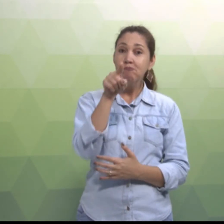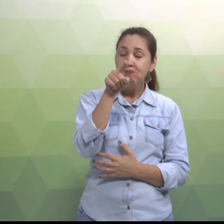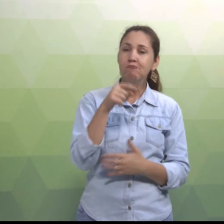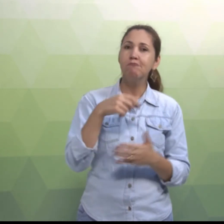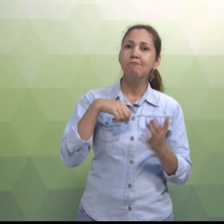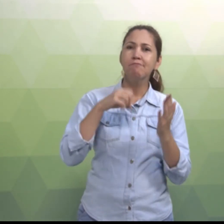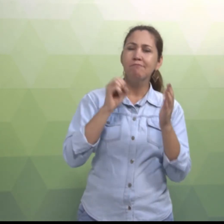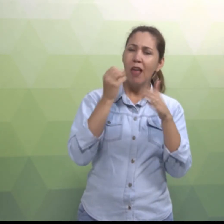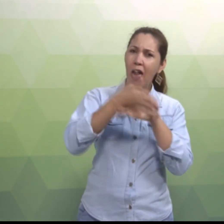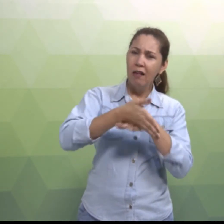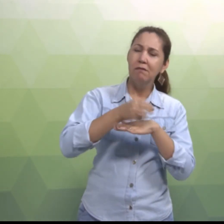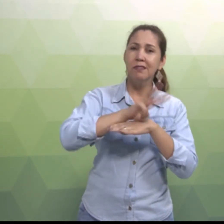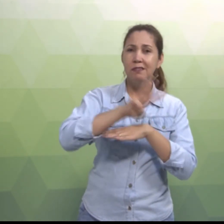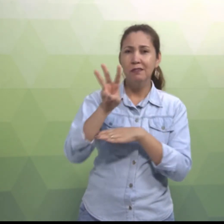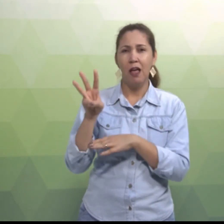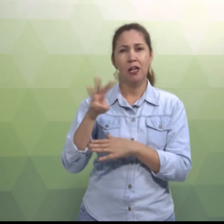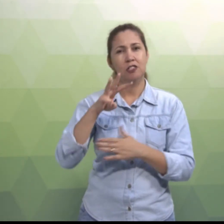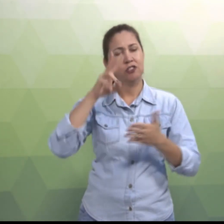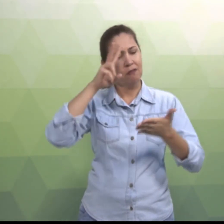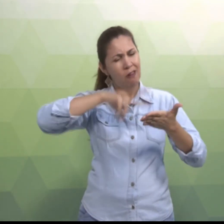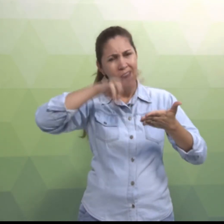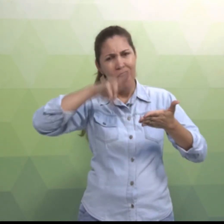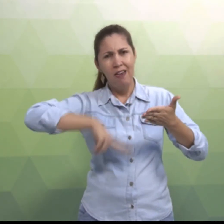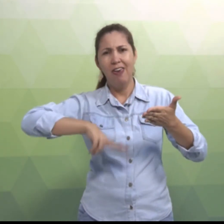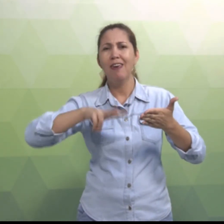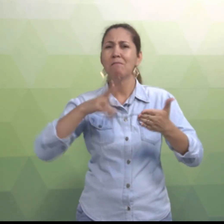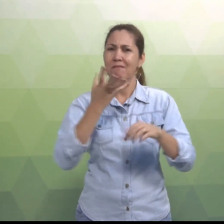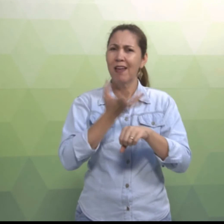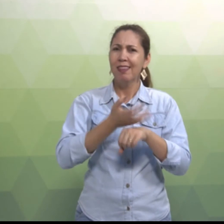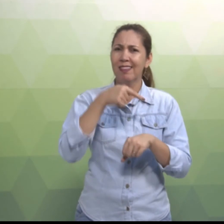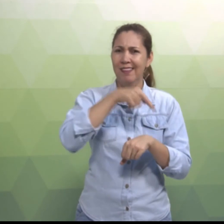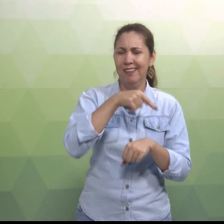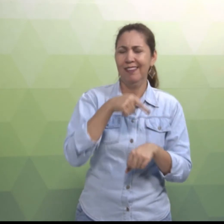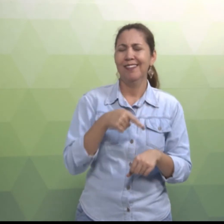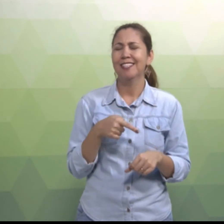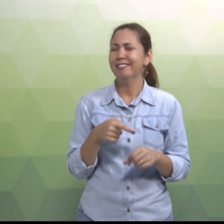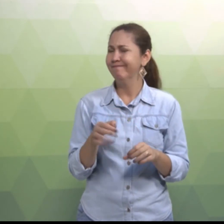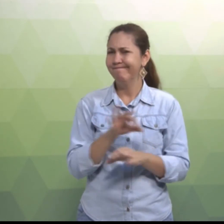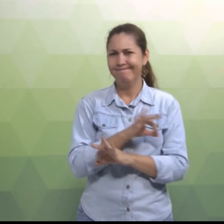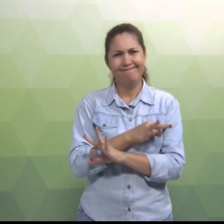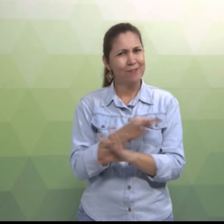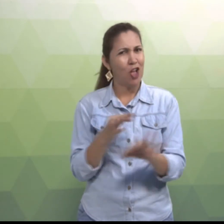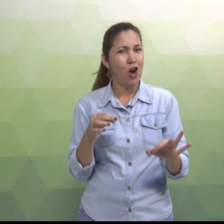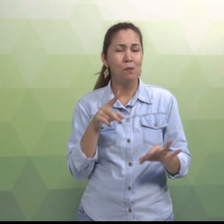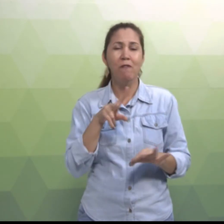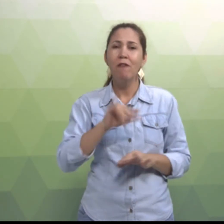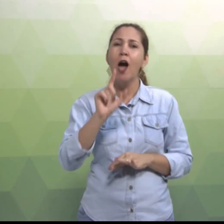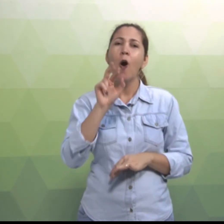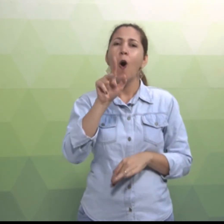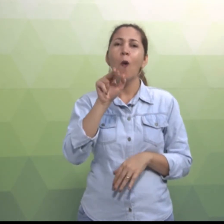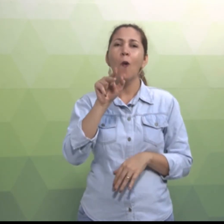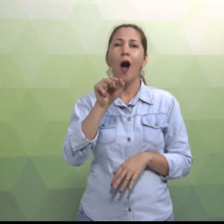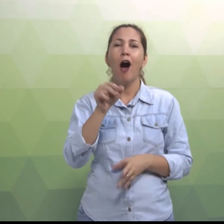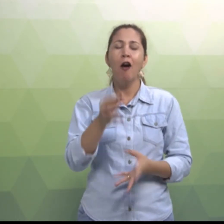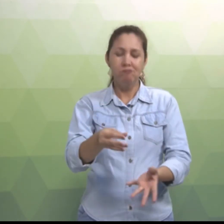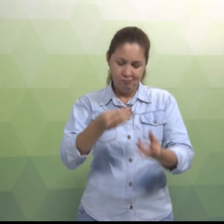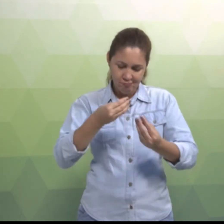para a disciplina de espanhol. Então, eu gostaria que vocês lessem, é um material excelente.